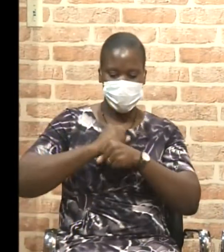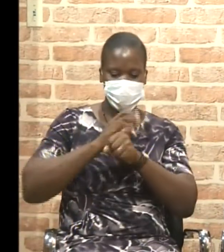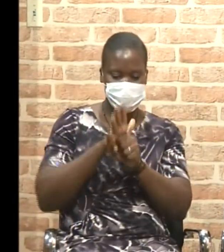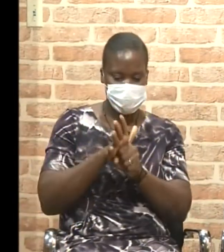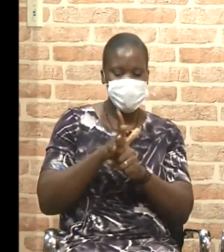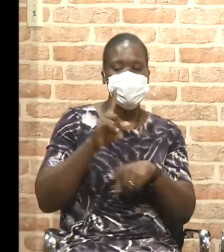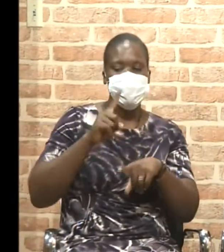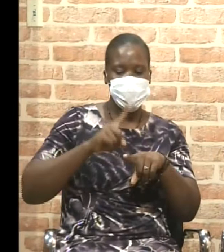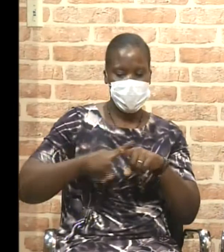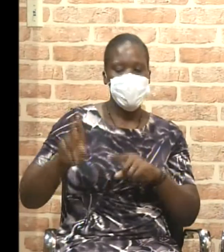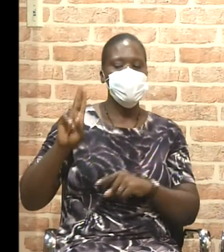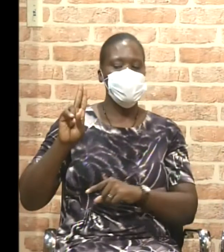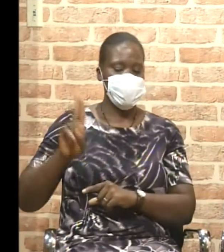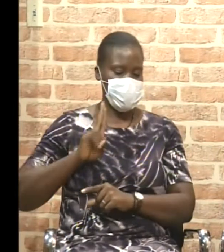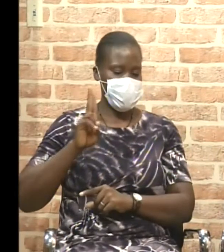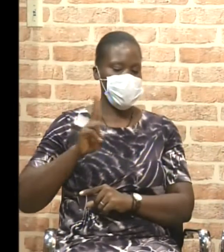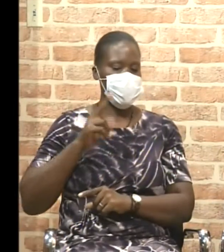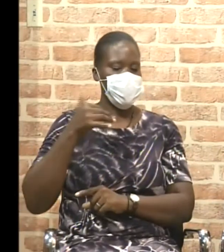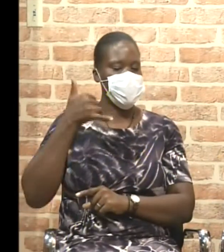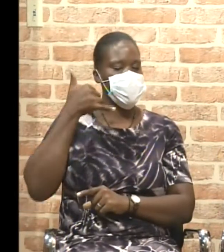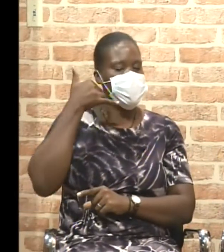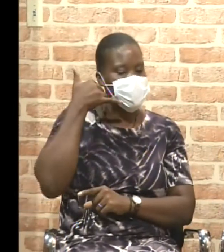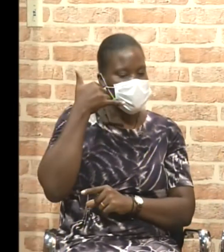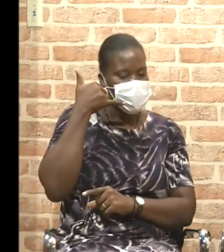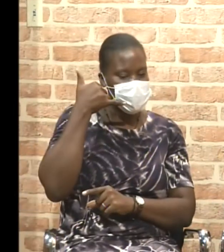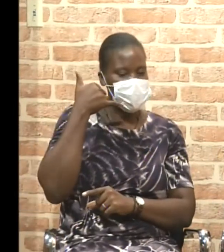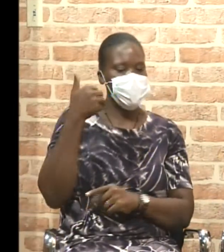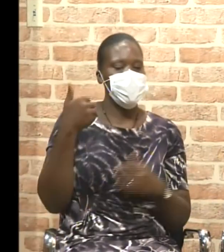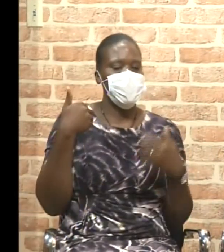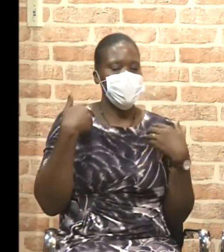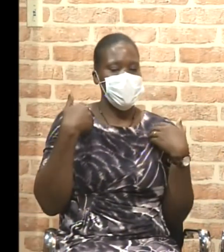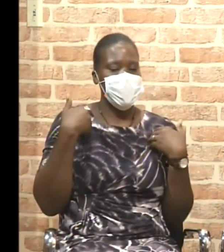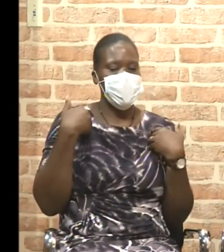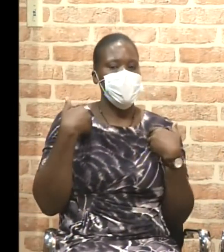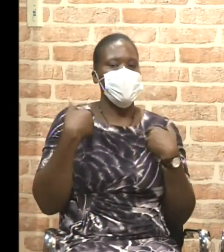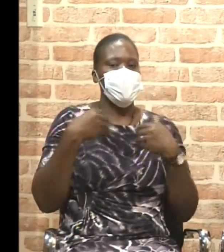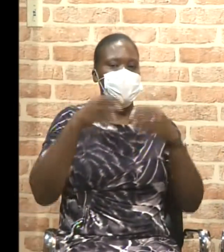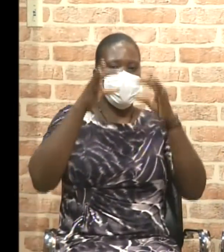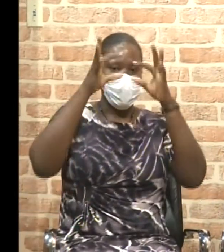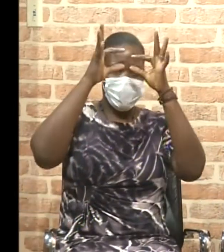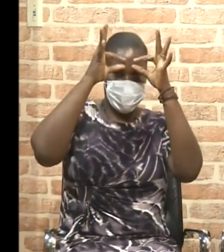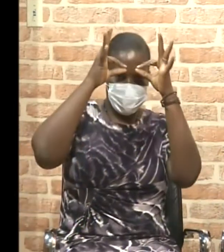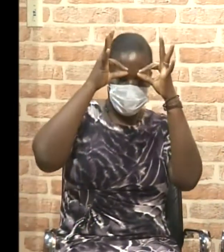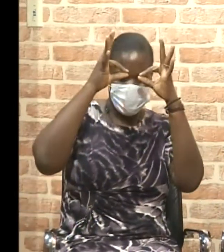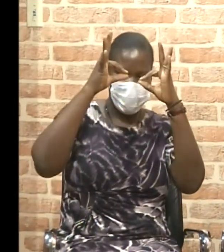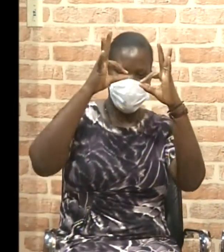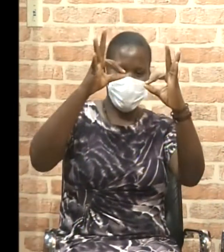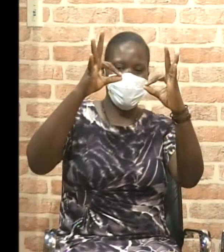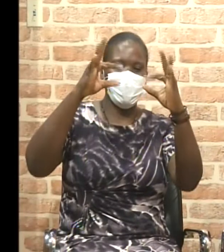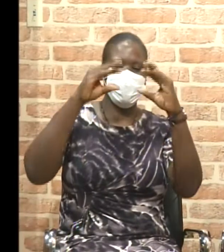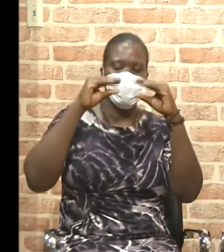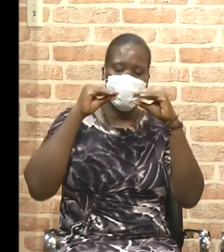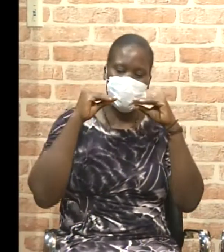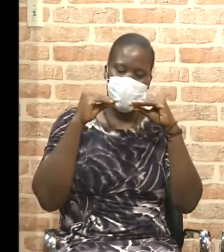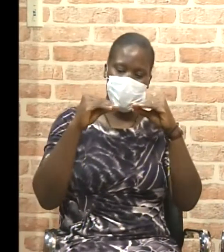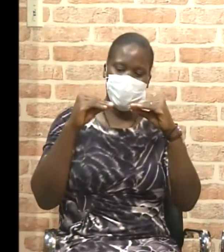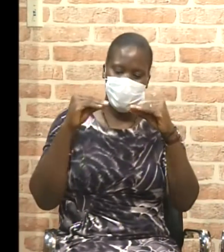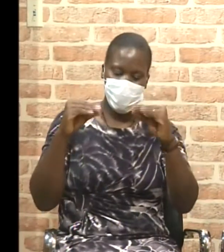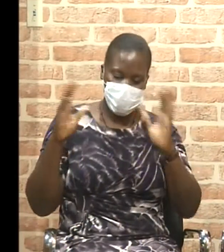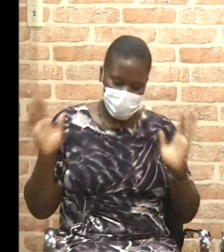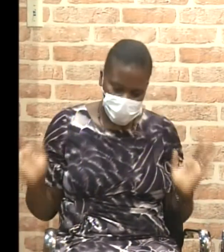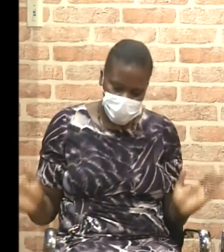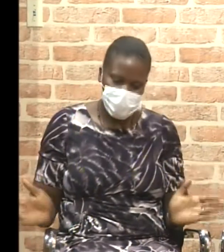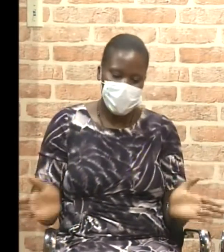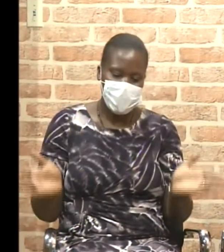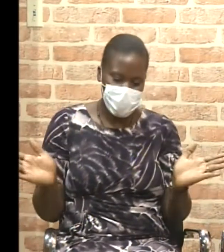actuellement gagner de un module de formation que unité de formation et de sensibilisation